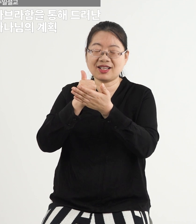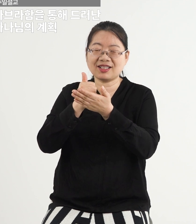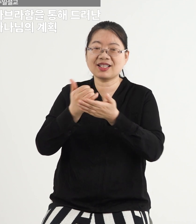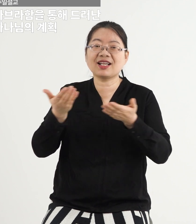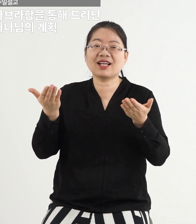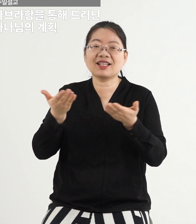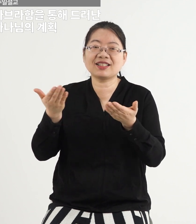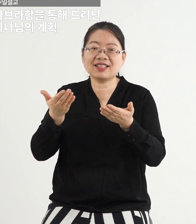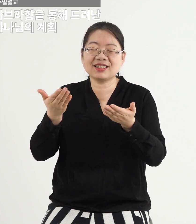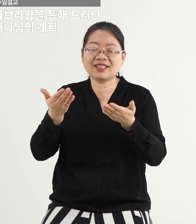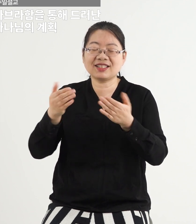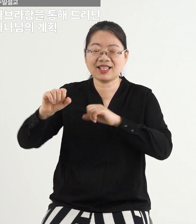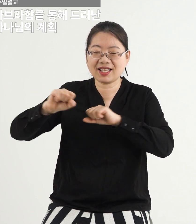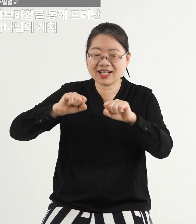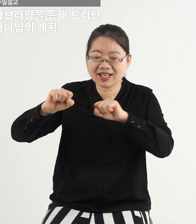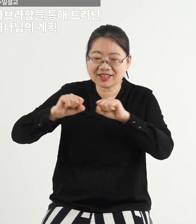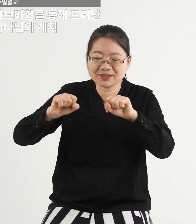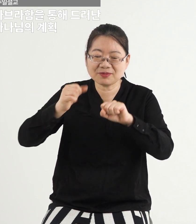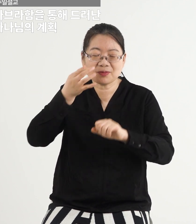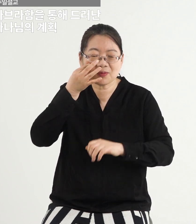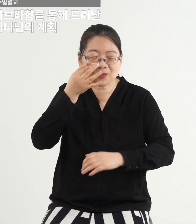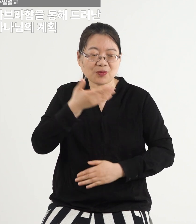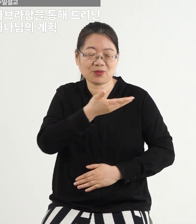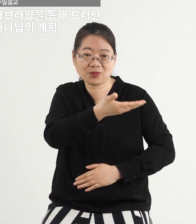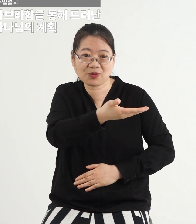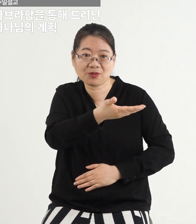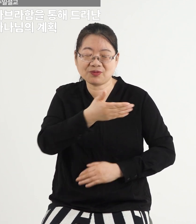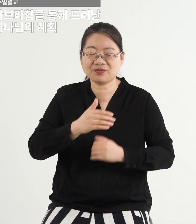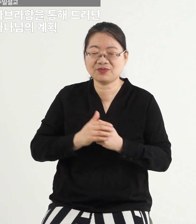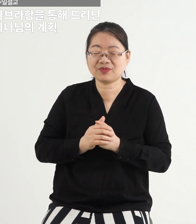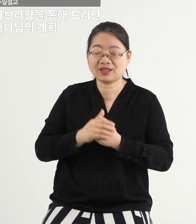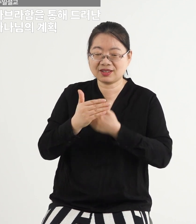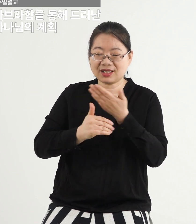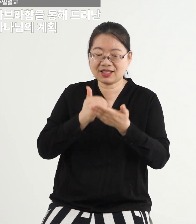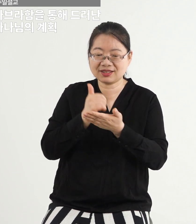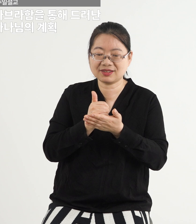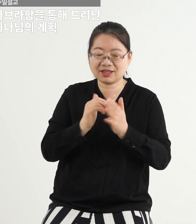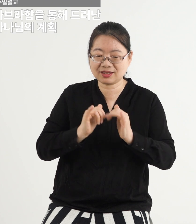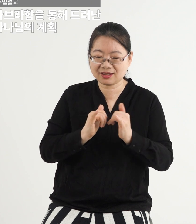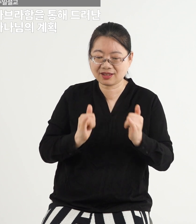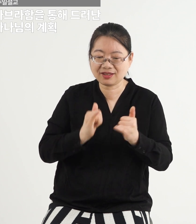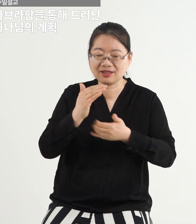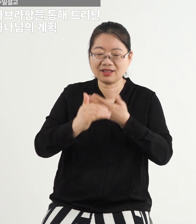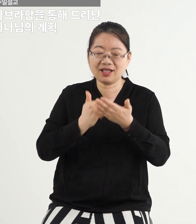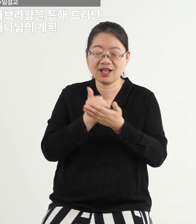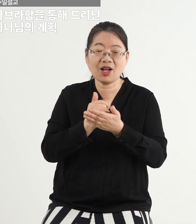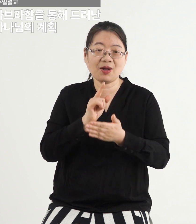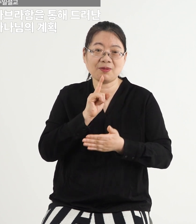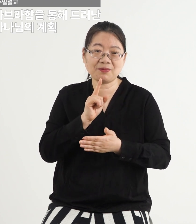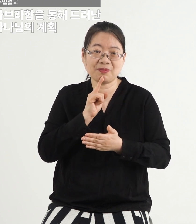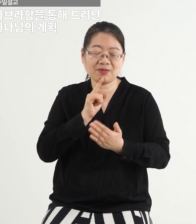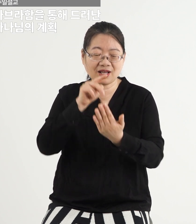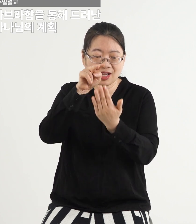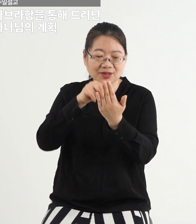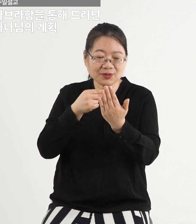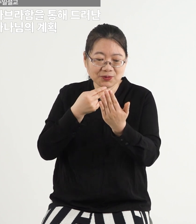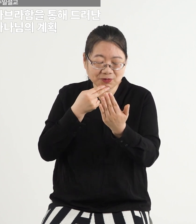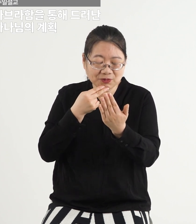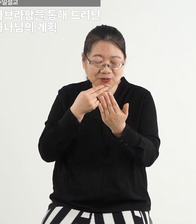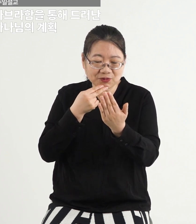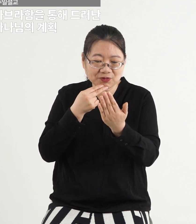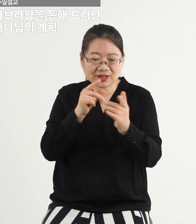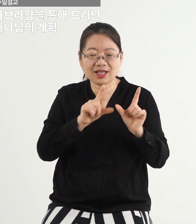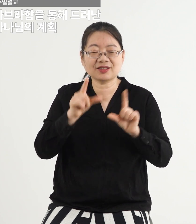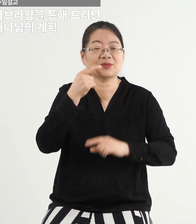경영을 드러내십니다. 그러니까 하나님의 백성들은 이 말씀을 떠나서는 물고기가 물을 떠나서는 살 수